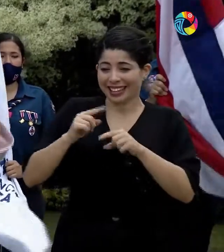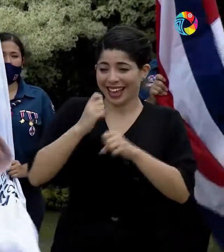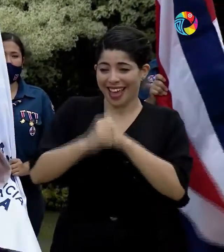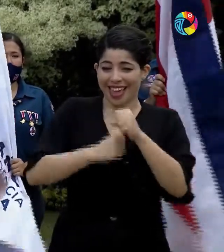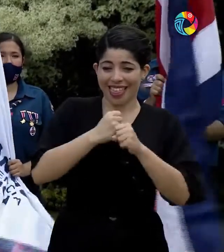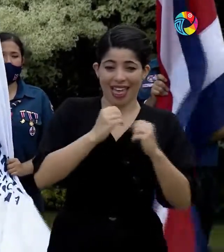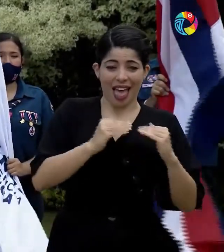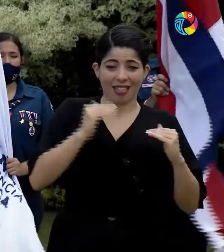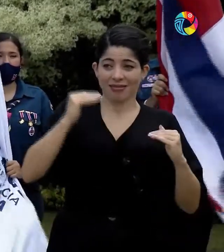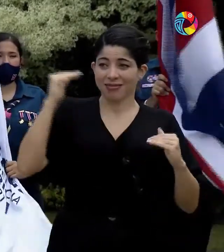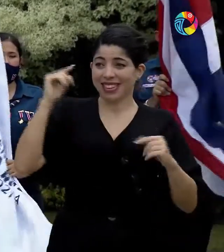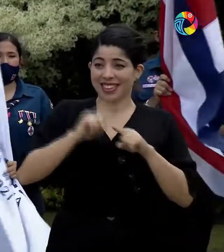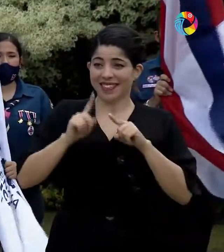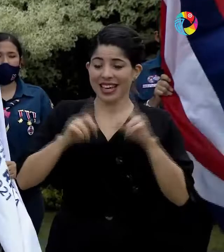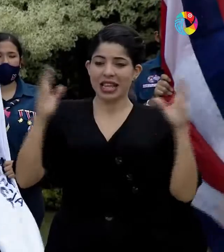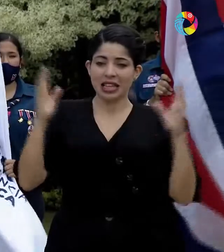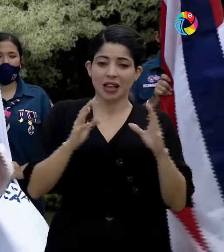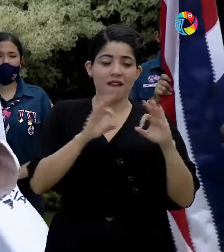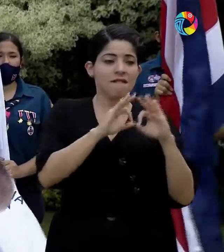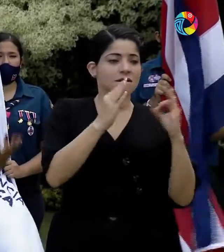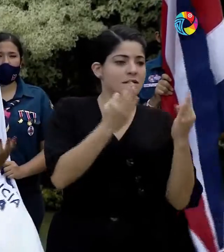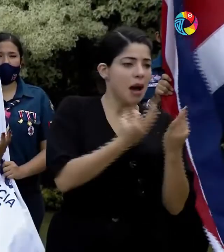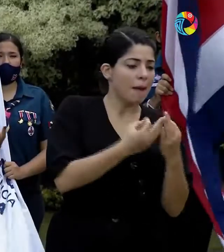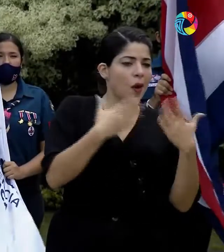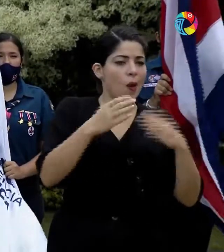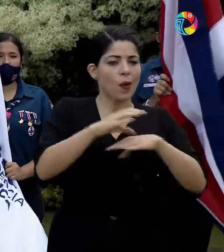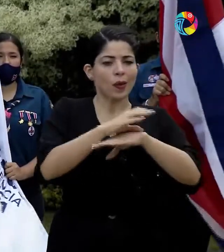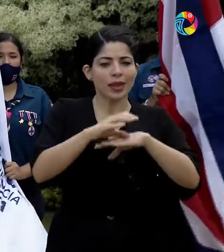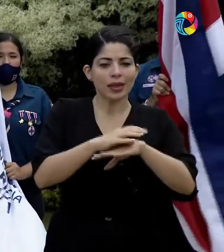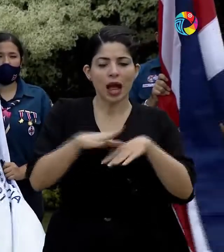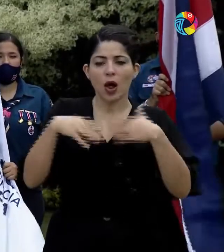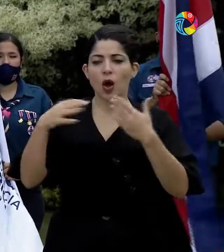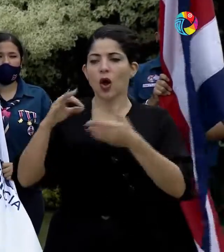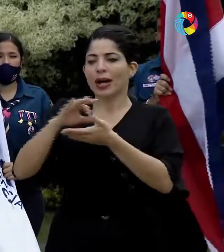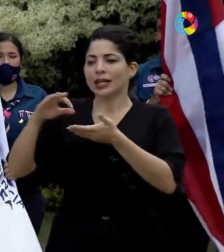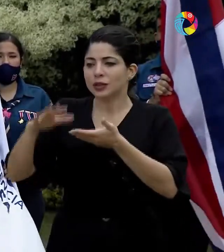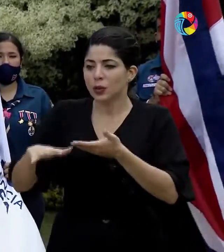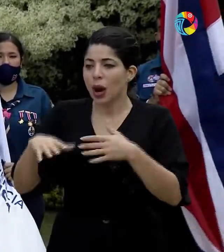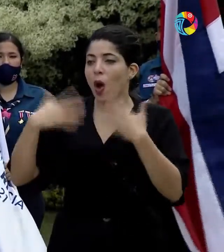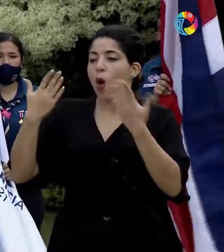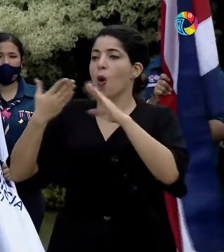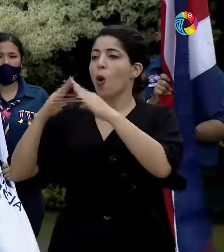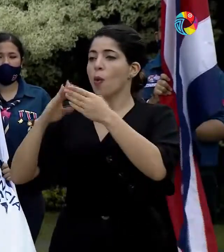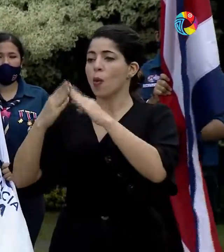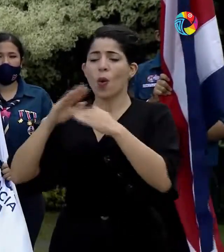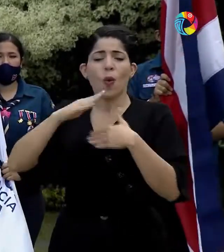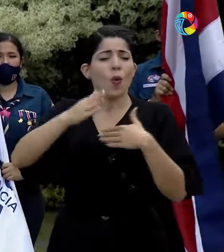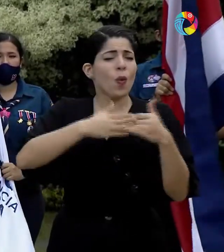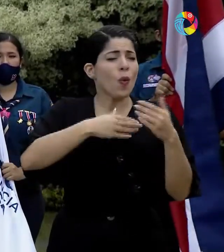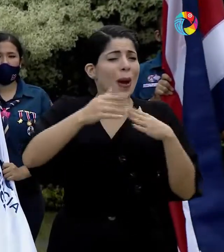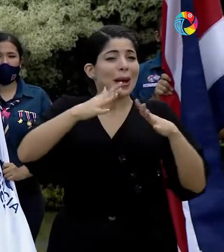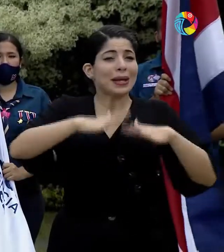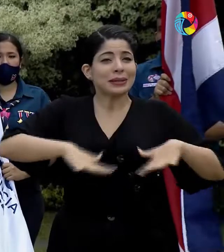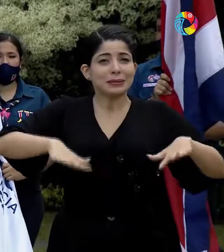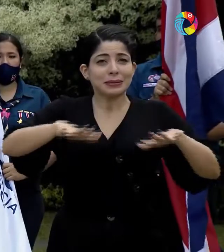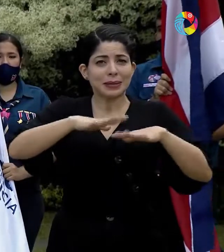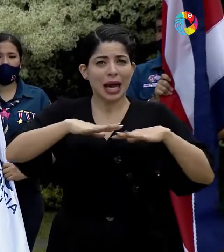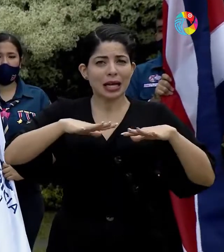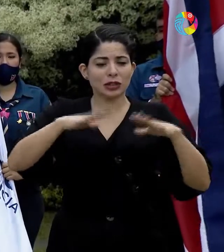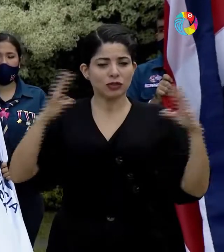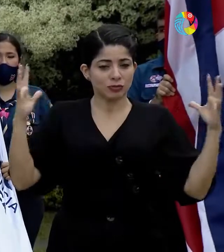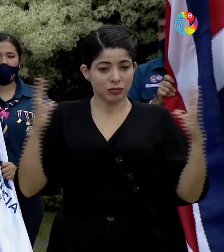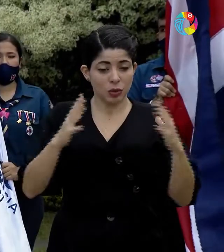conversación familiar a lo digital, pasando por la escolaridad y lo que nos enseña el espacio urbano y todos los espacios donde estemos, que